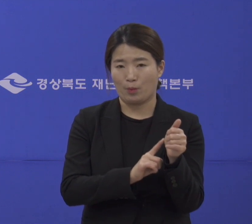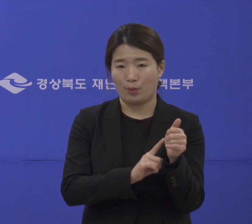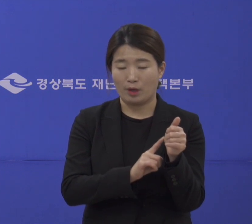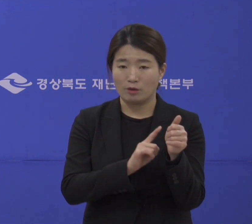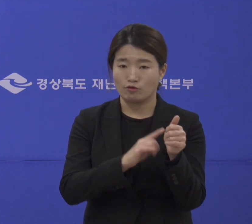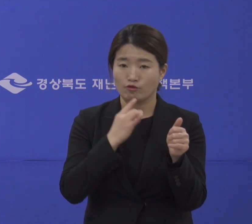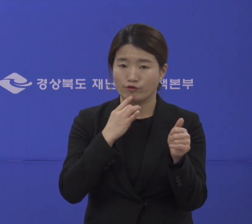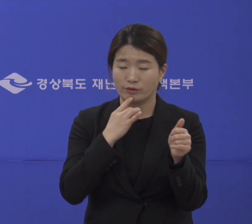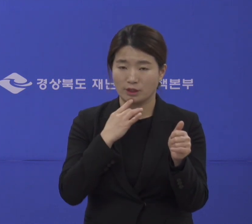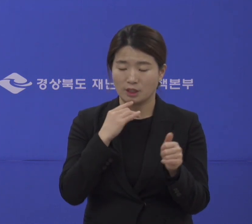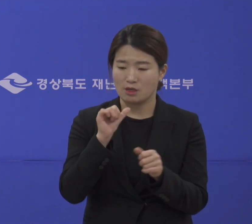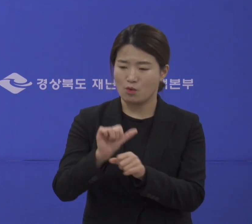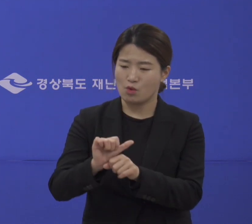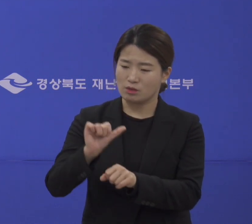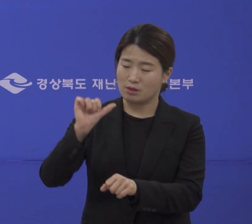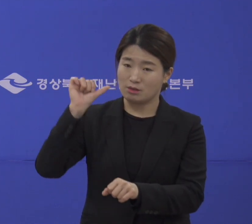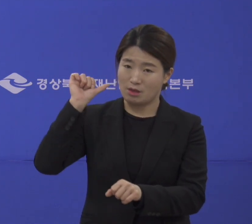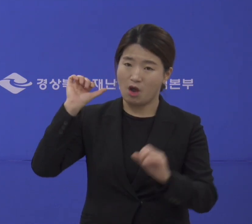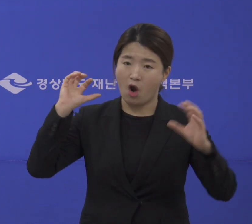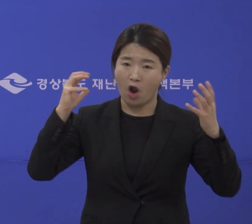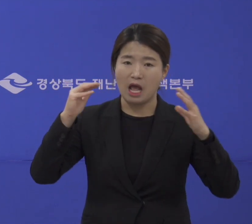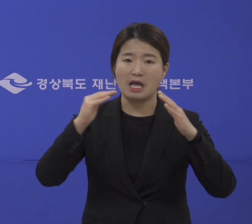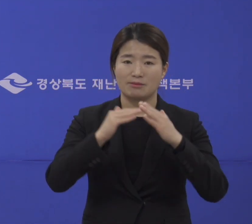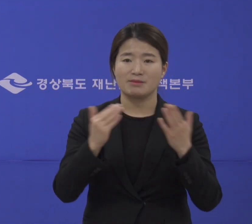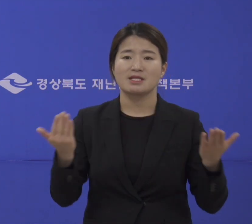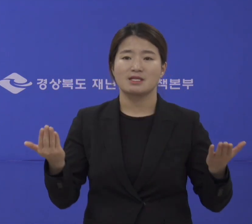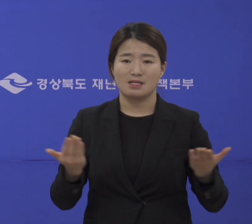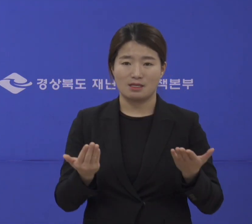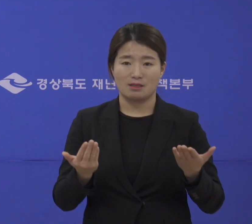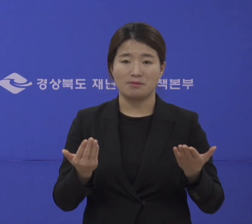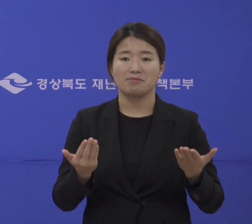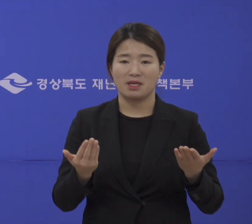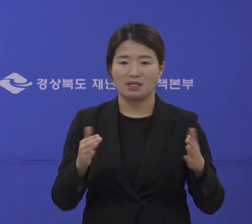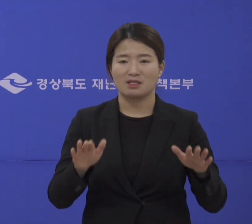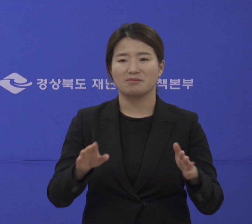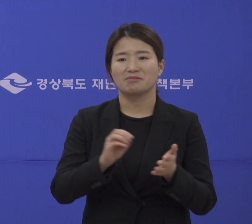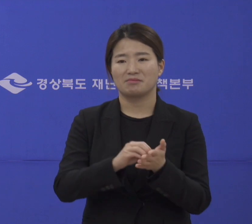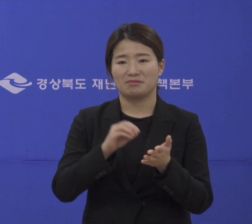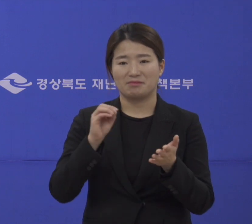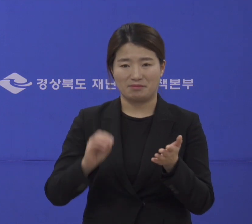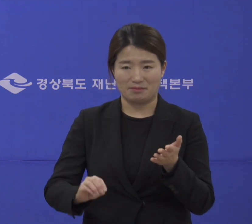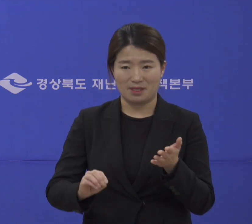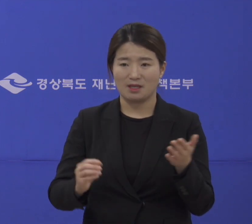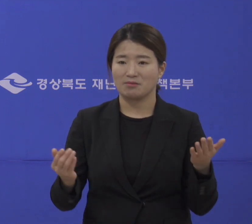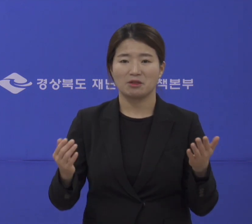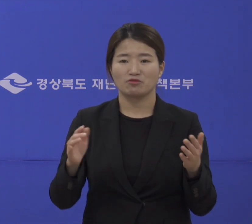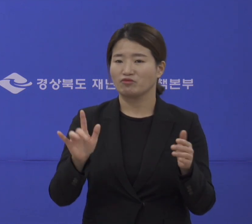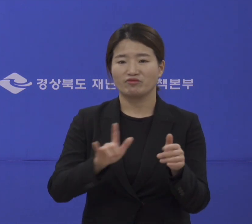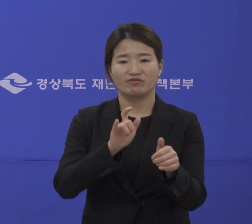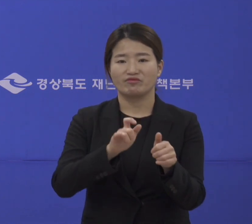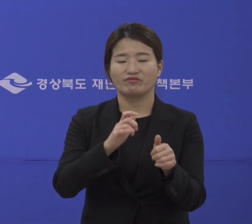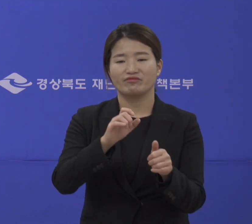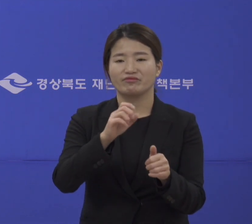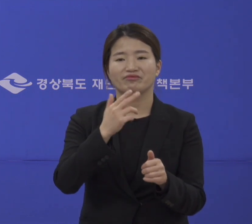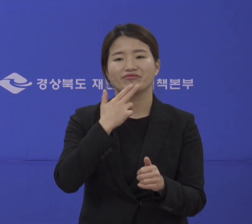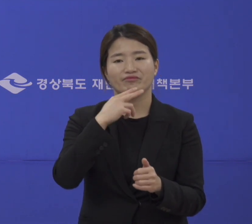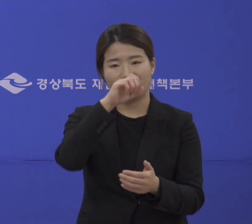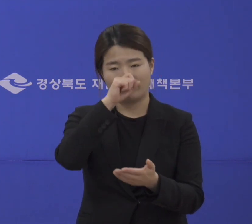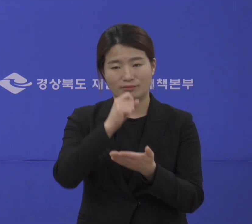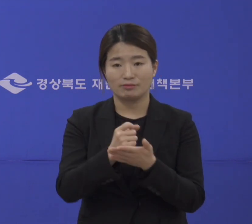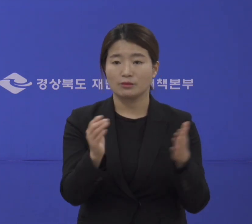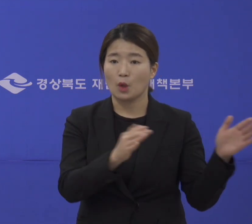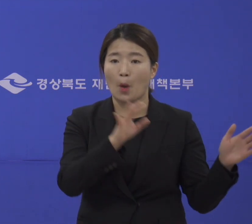이분은 5년 전에 어린이집에 근무해가 현재는 무직인 음성으로 나왔습니다. 또 포항에 사는